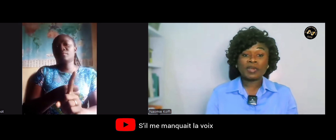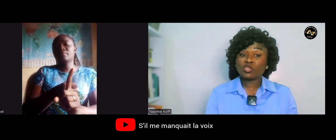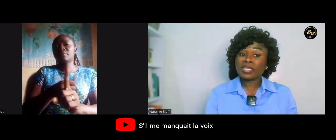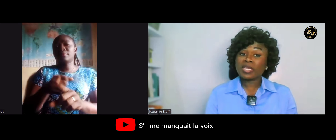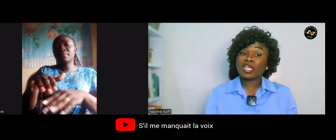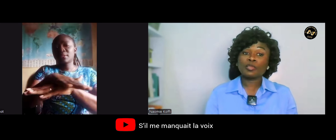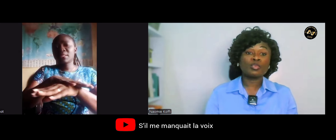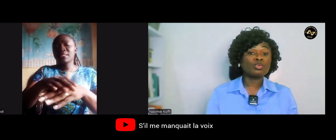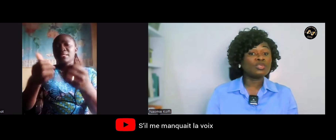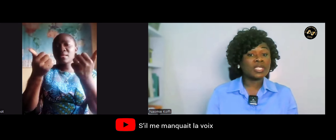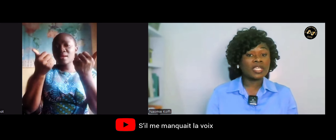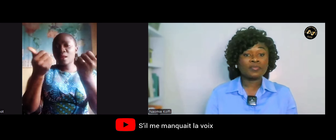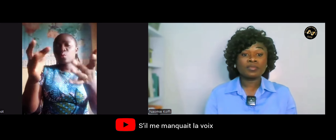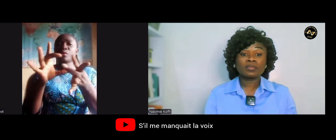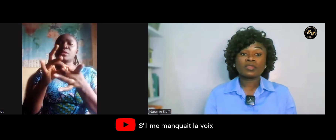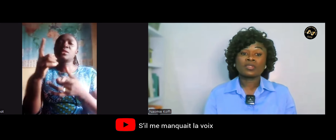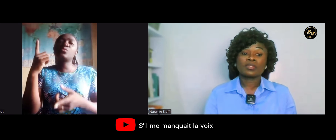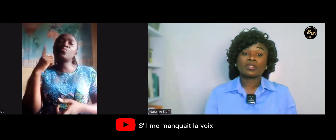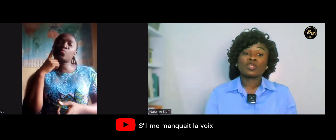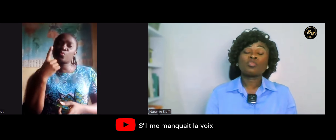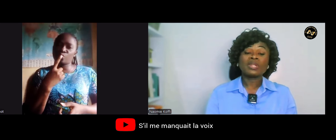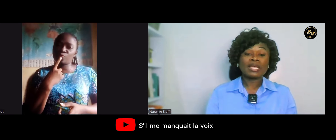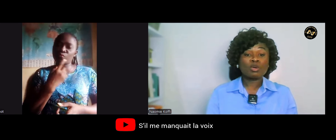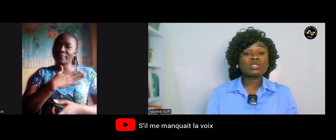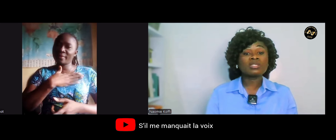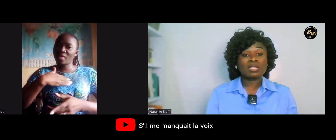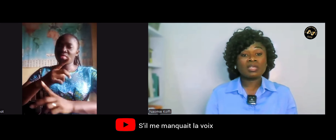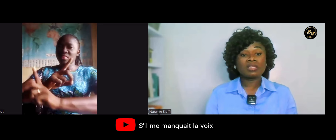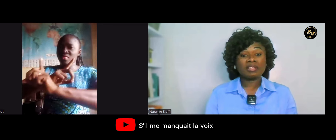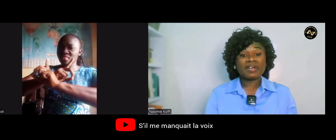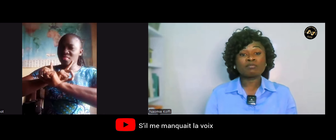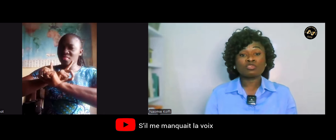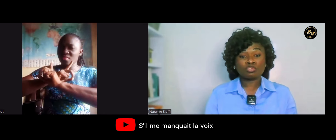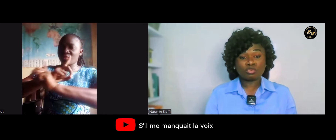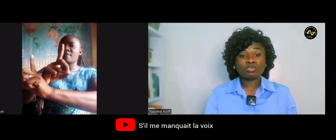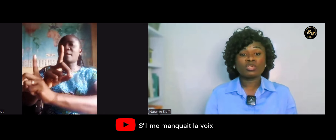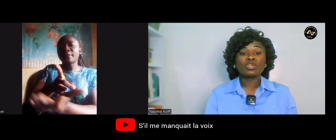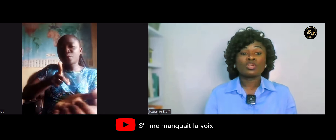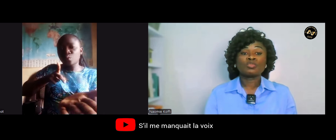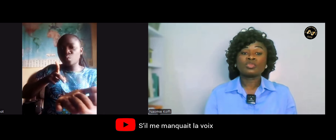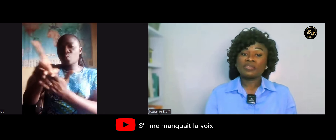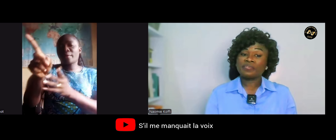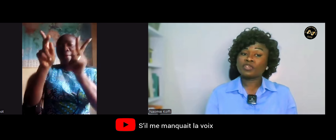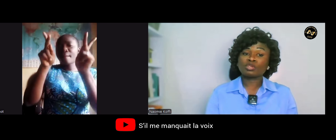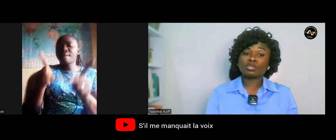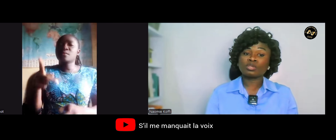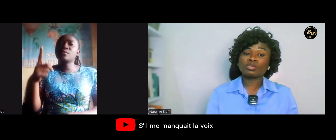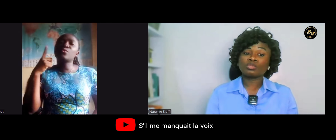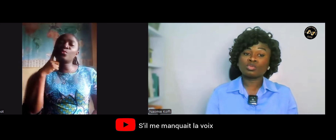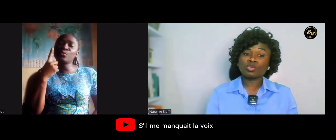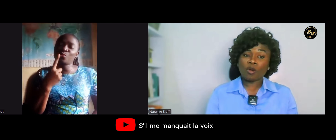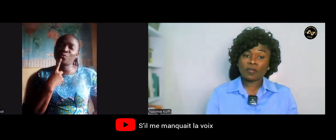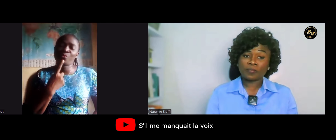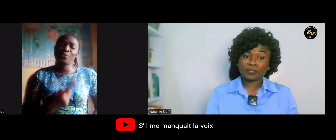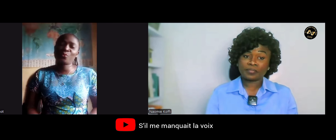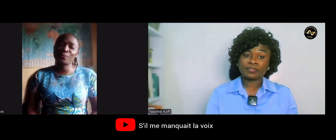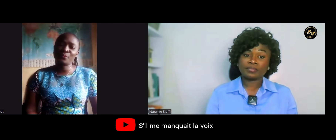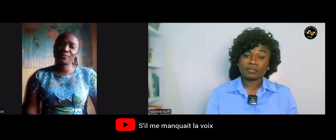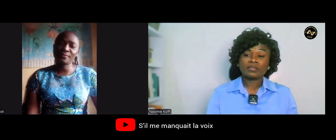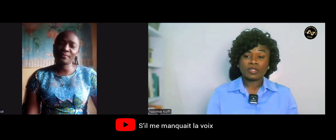un plaidoyer, pour lutter pour la cause des femmes sourdes, pour défendre nos